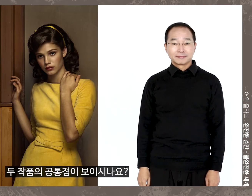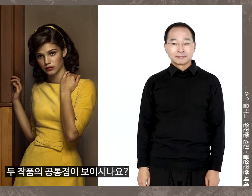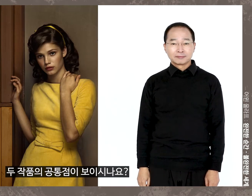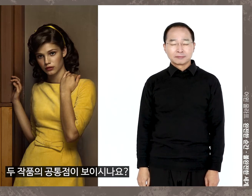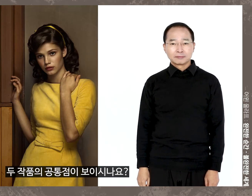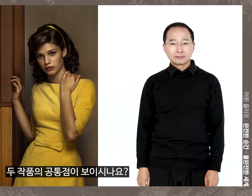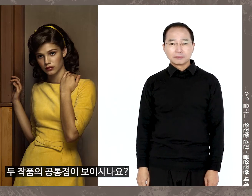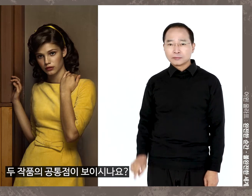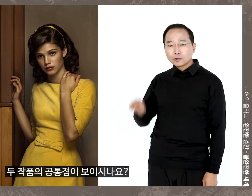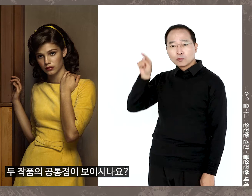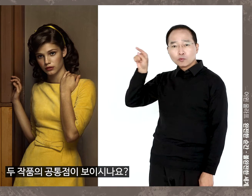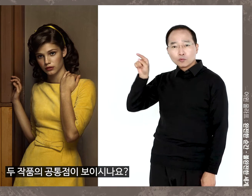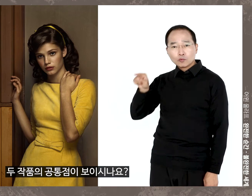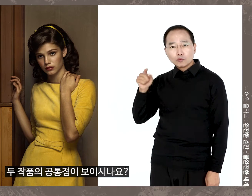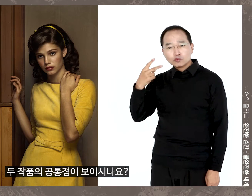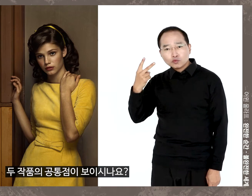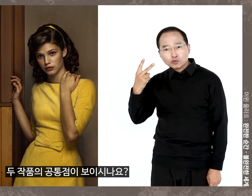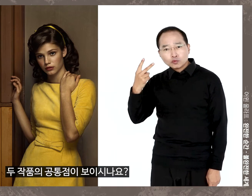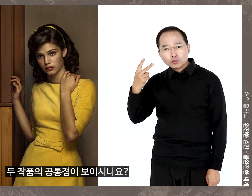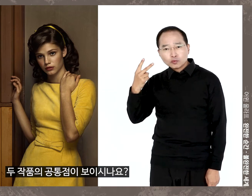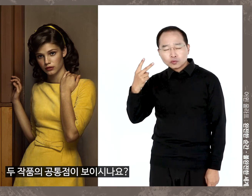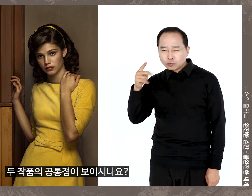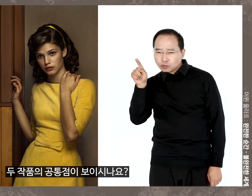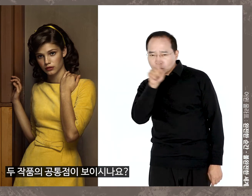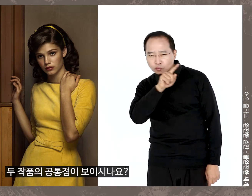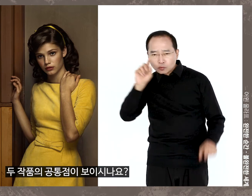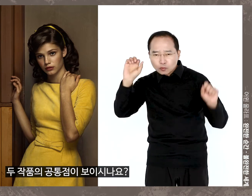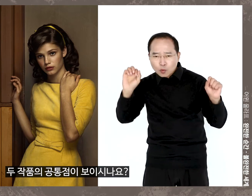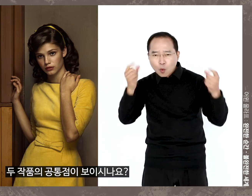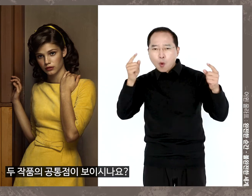두 작품의 공통점이 보이시나요?